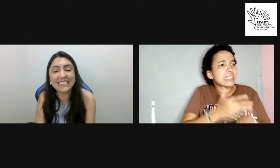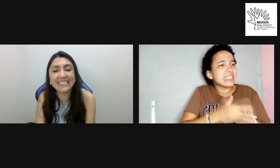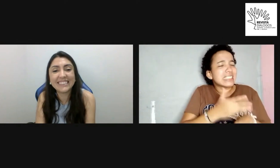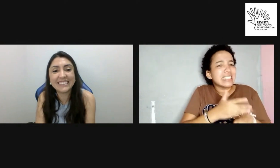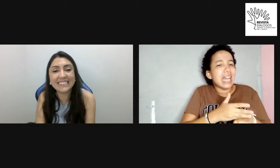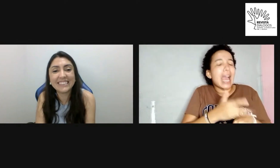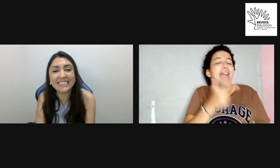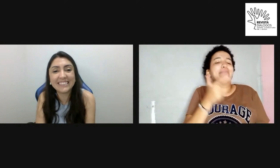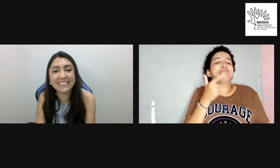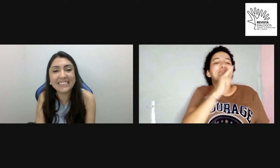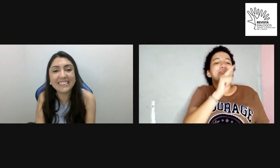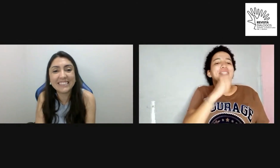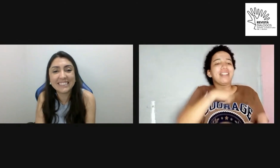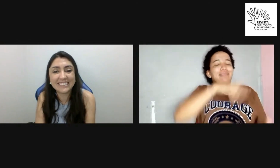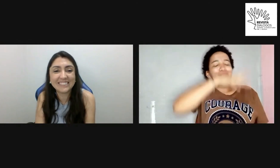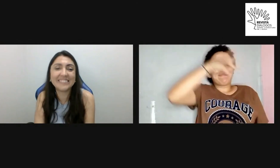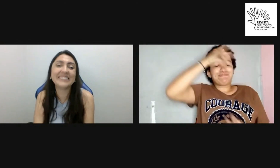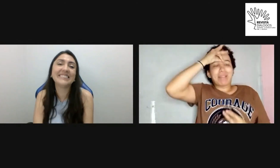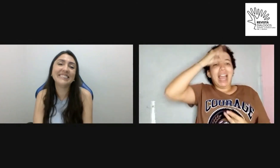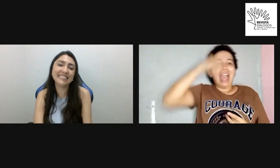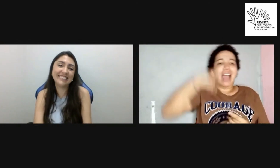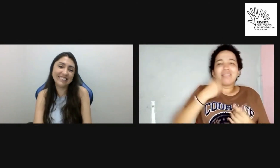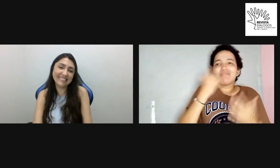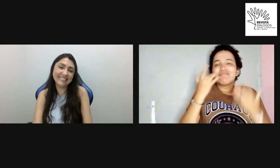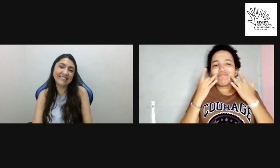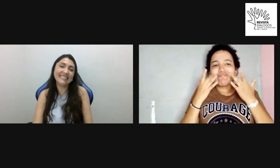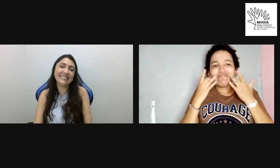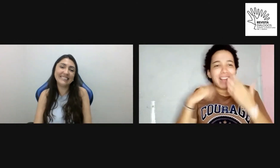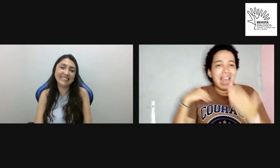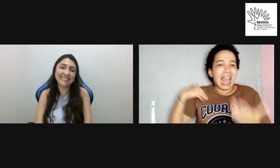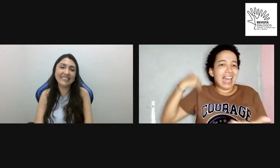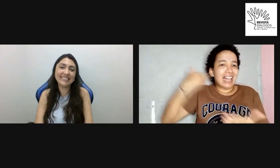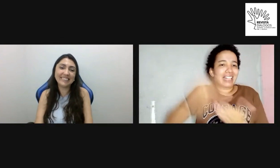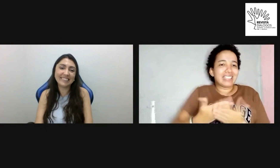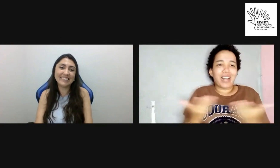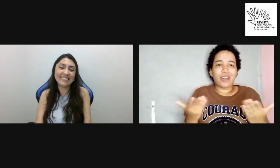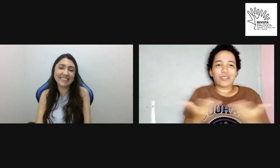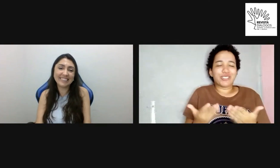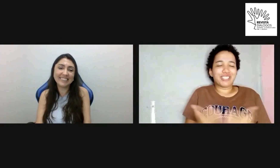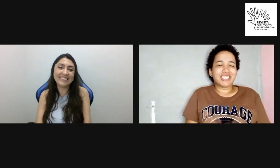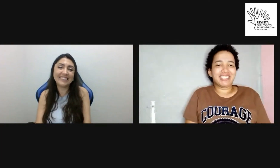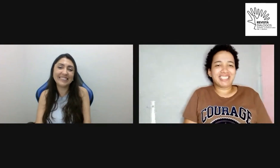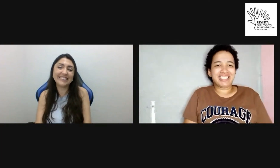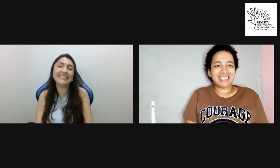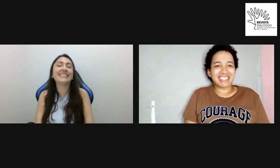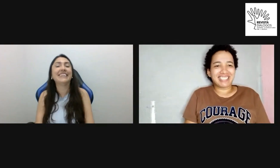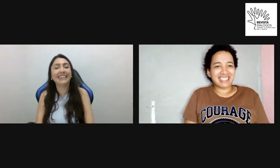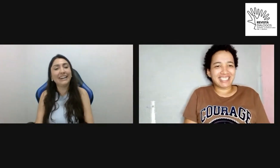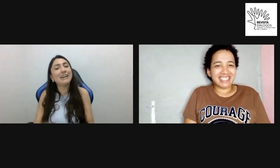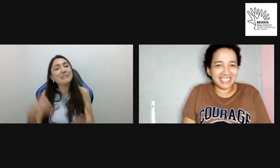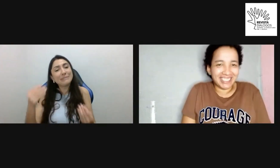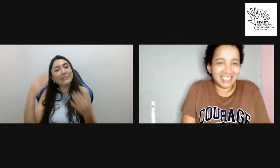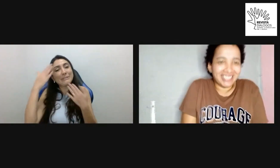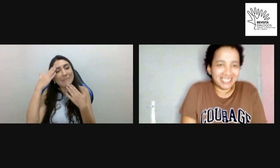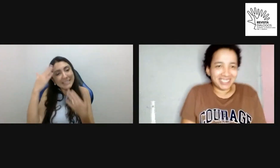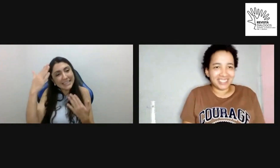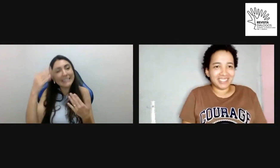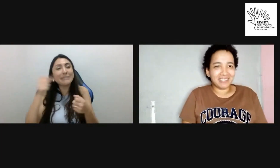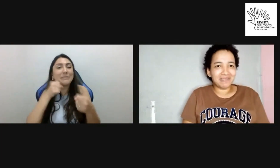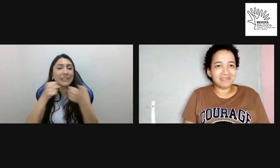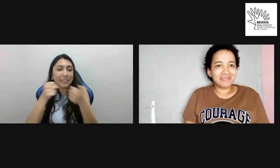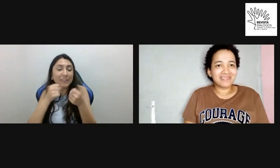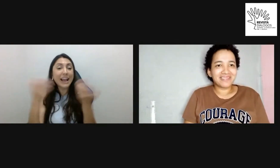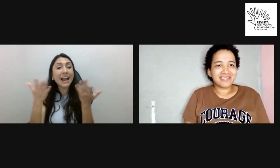Continuei treinando até que finalmente eu consegui incorporar a minha personagem e eu uso ela até hoje nas minhas apresentações.